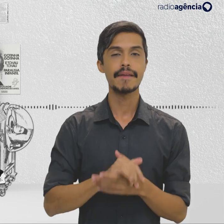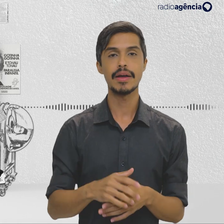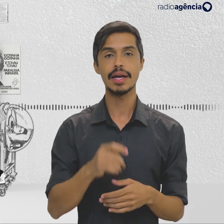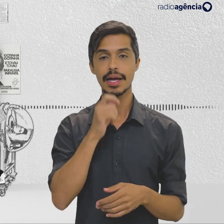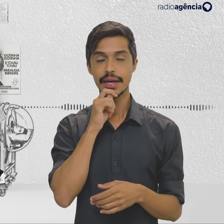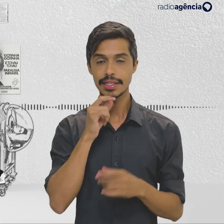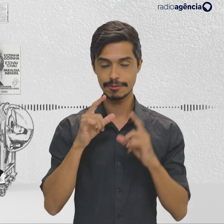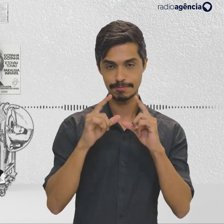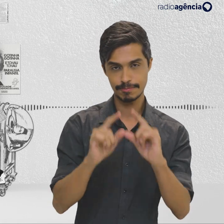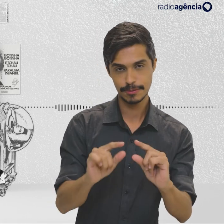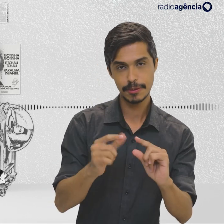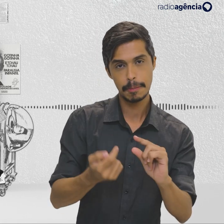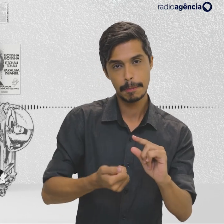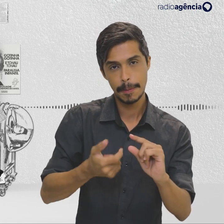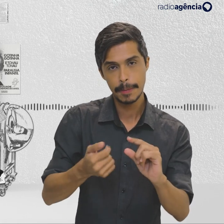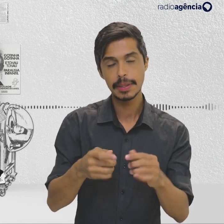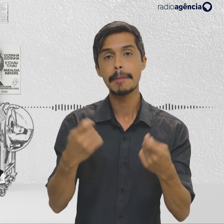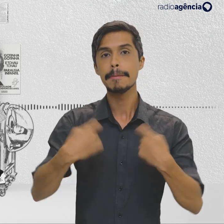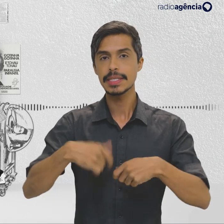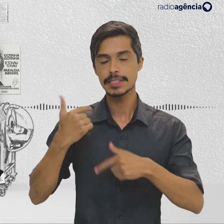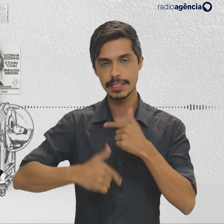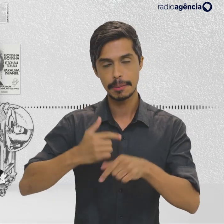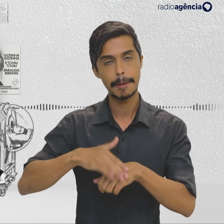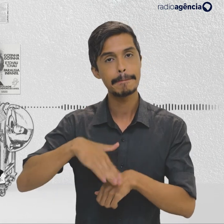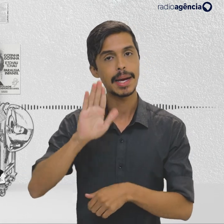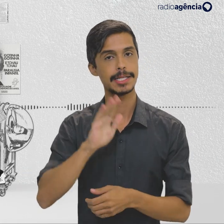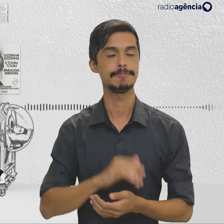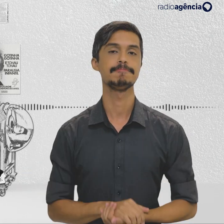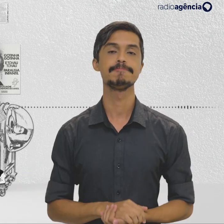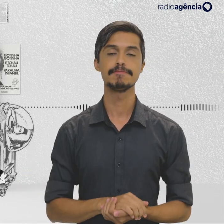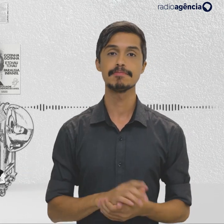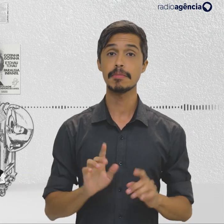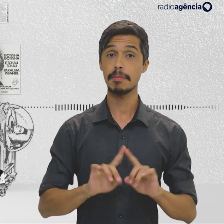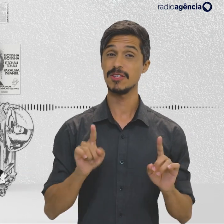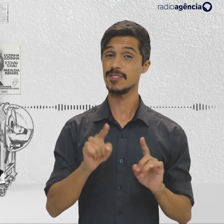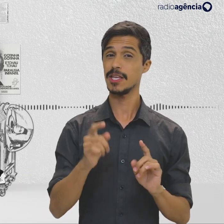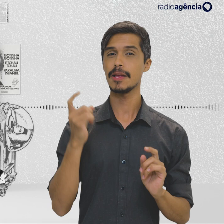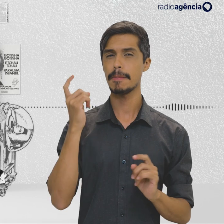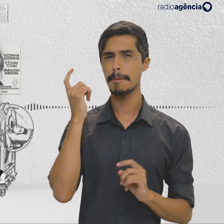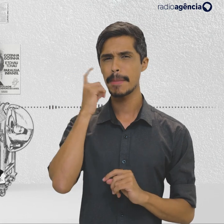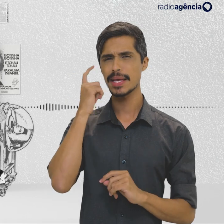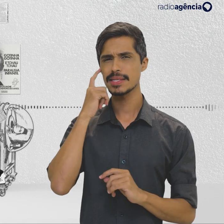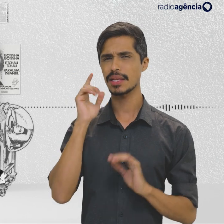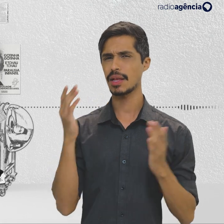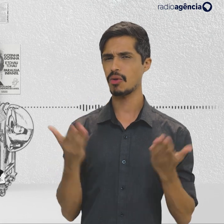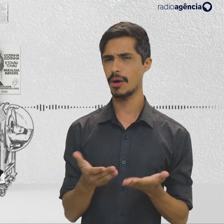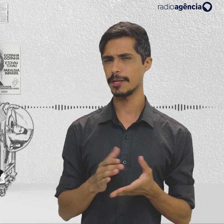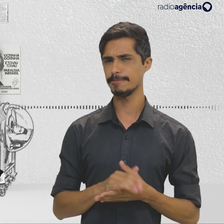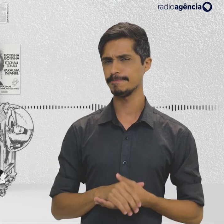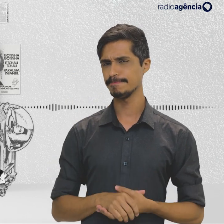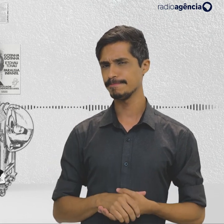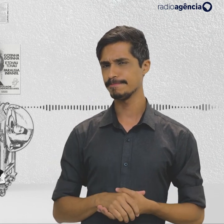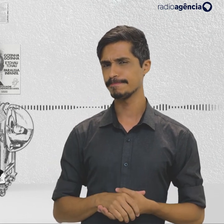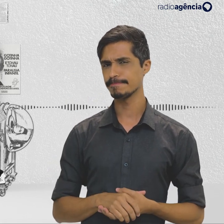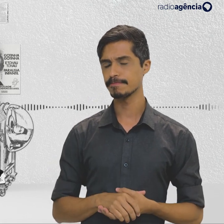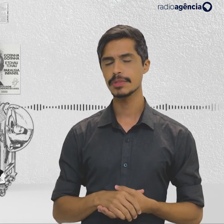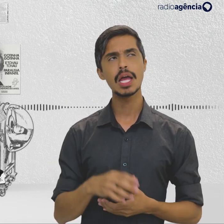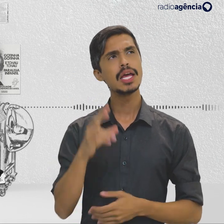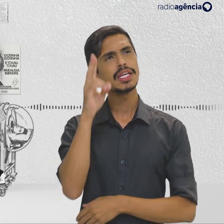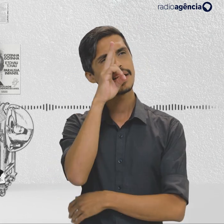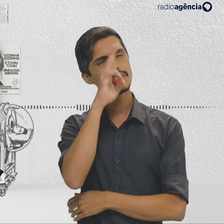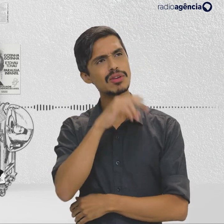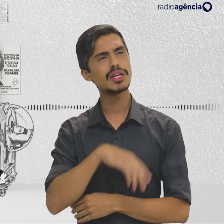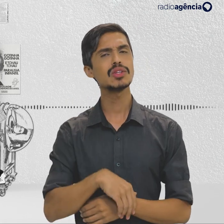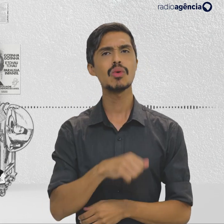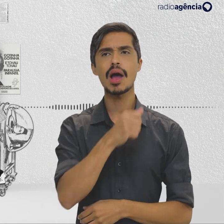Só que ainda estão abaixo da Meta o que indica que o trabalho tem que continuar mas você deve estar pensando e